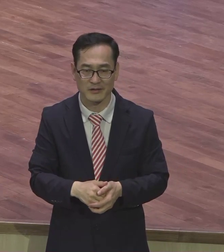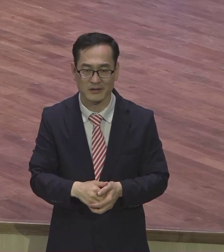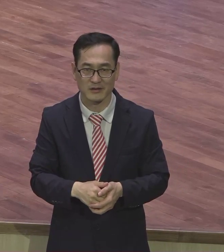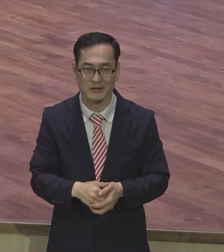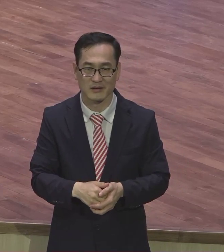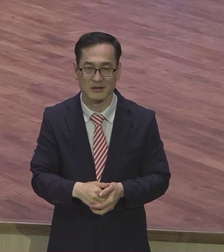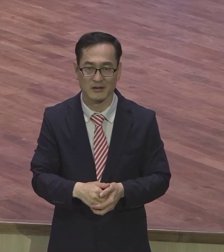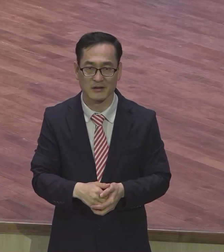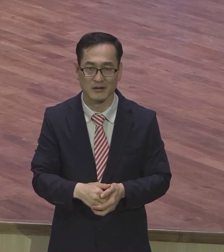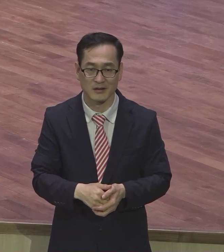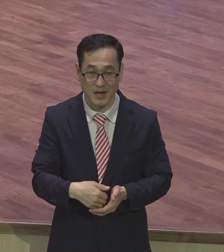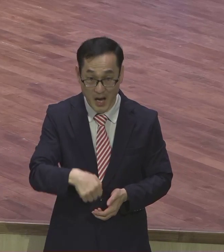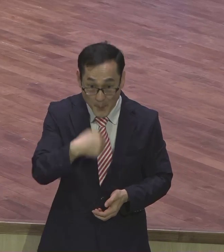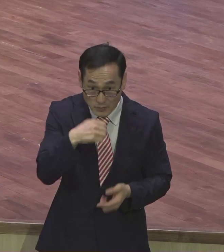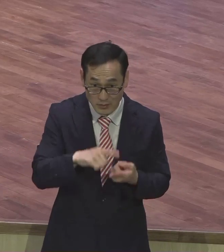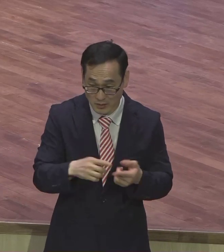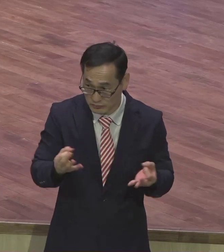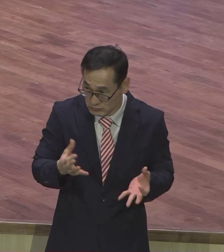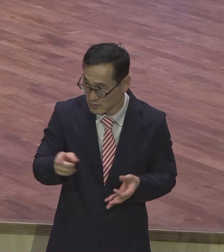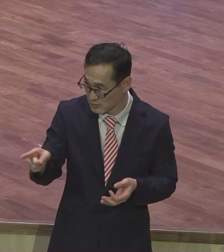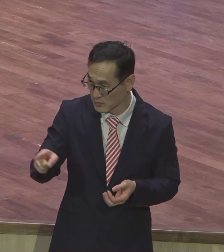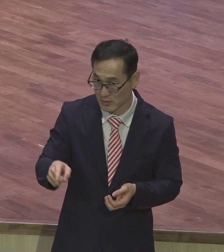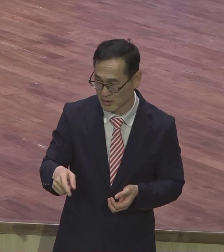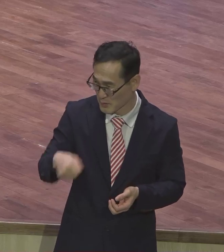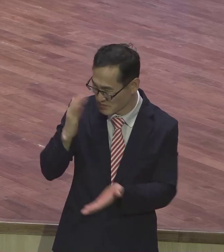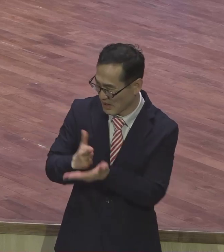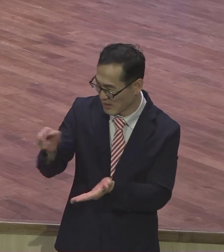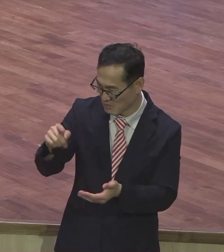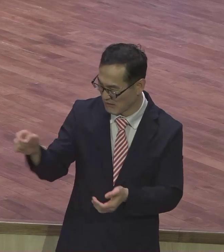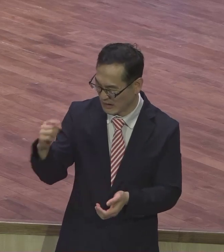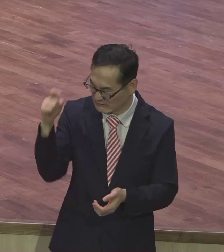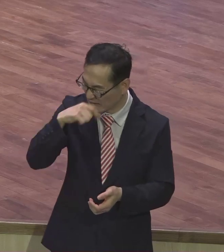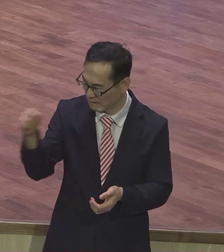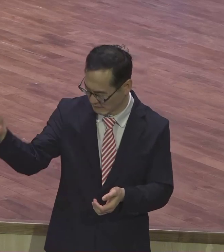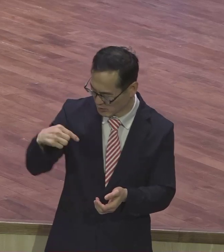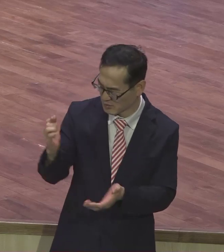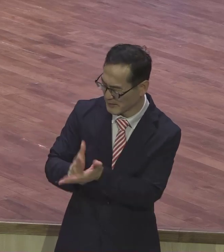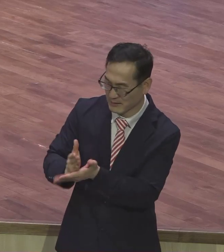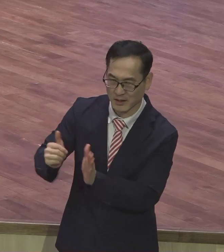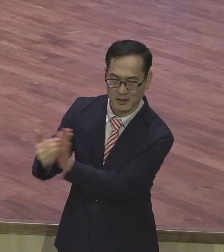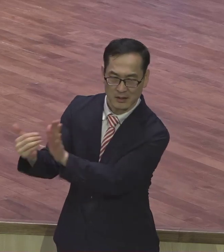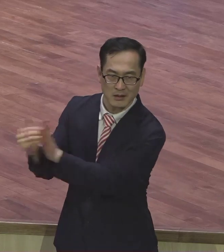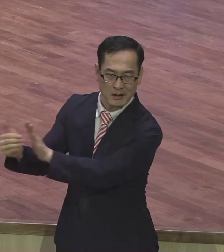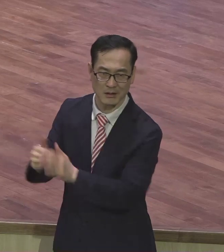등신들이 먹는 거 가지고 뭘 그걸 가지고 불길하니 어떻니 이러고 있으면 지금도